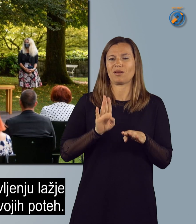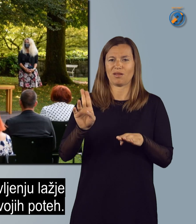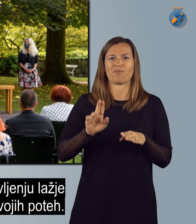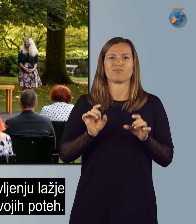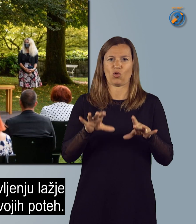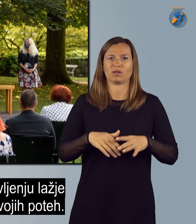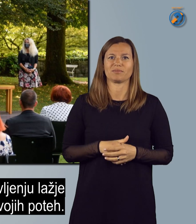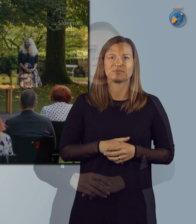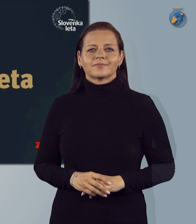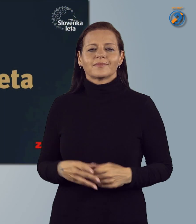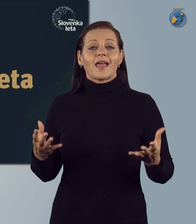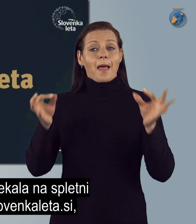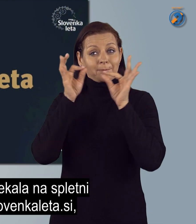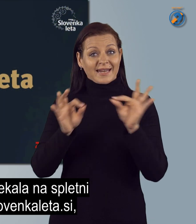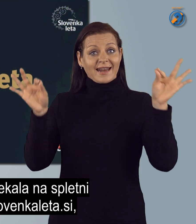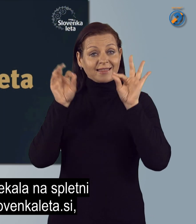poti.